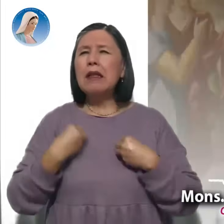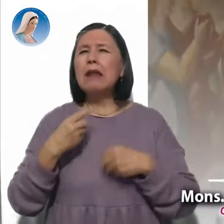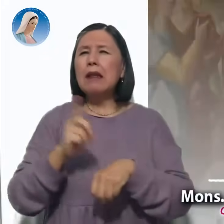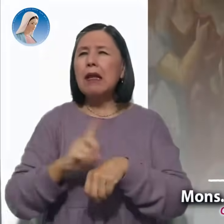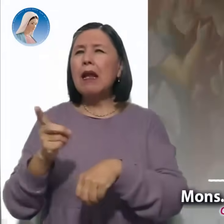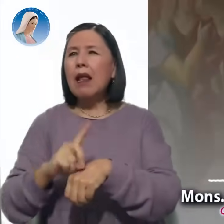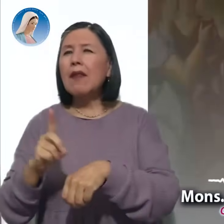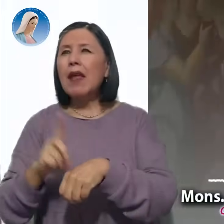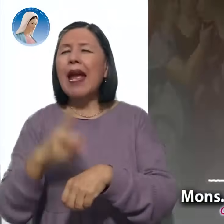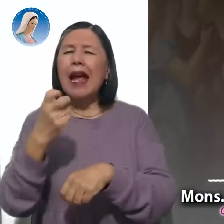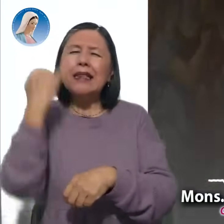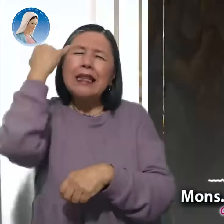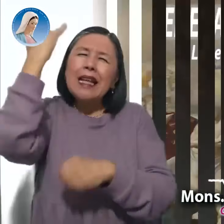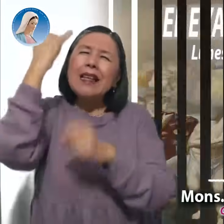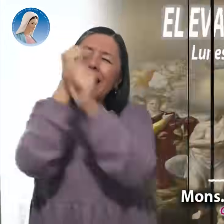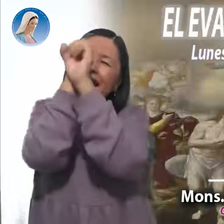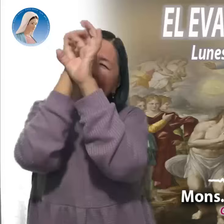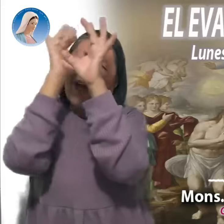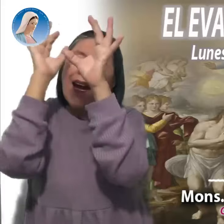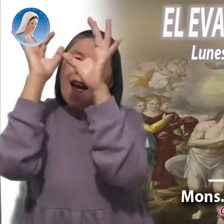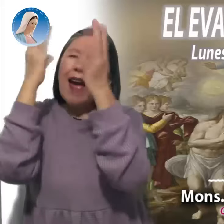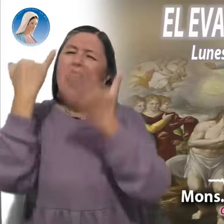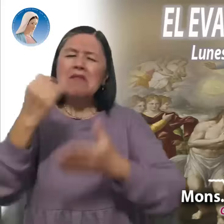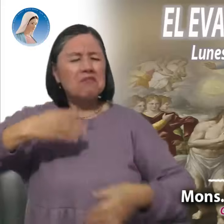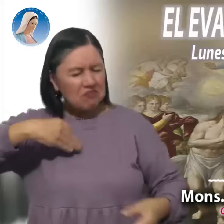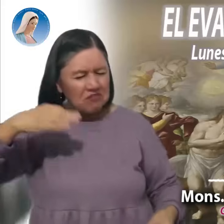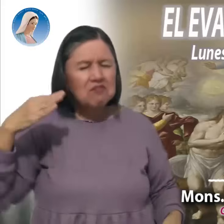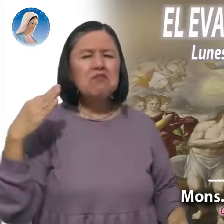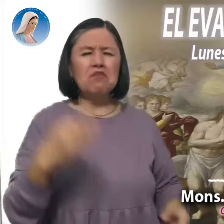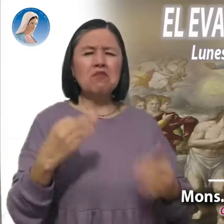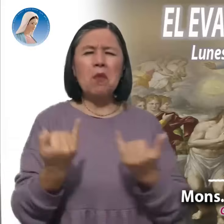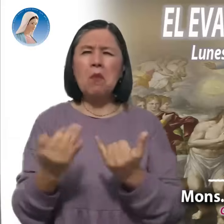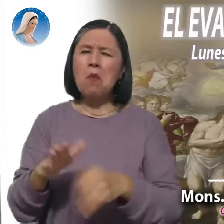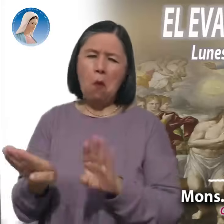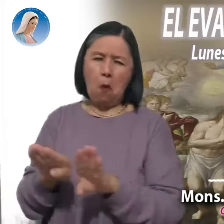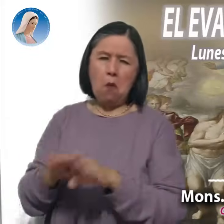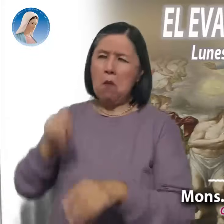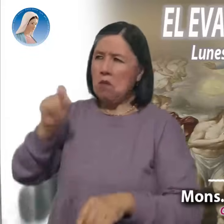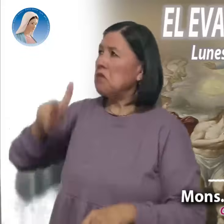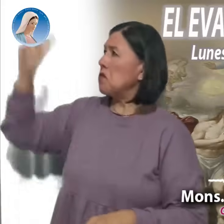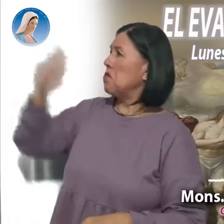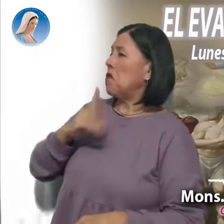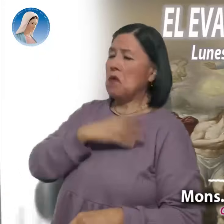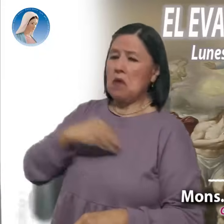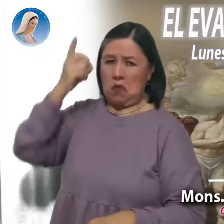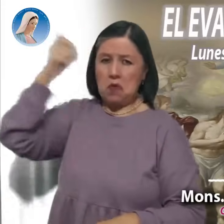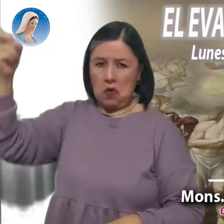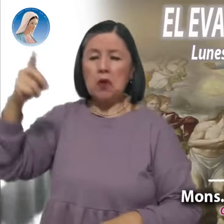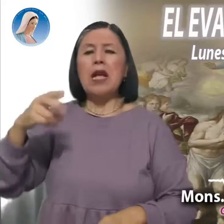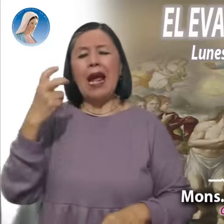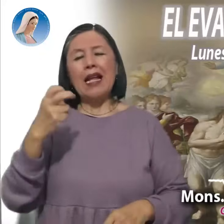con el ideal y la entrega de un verdadero Hijo de Dios que